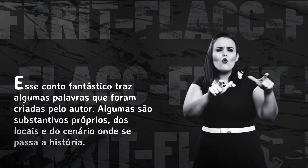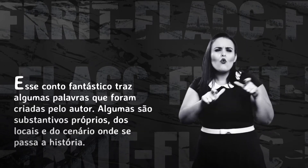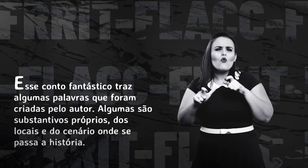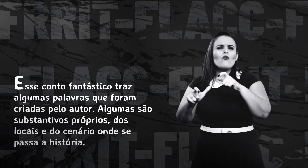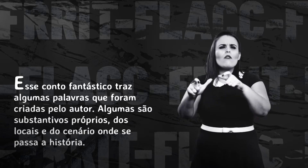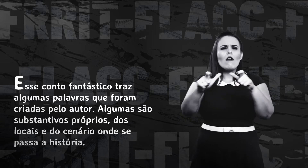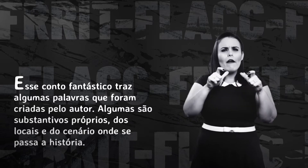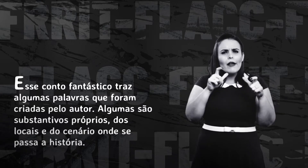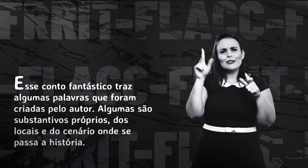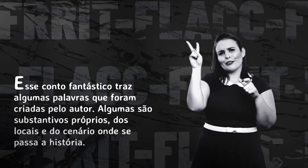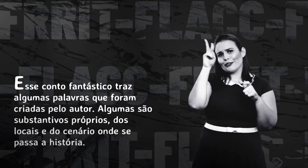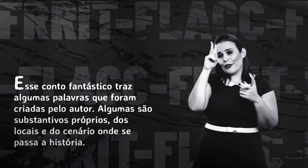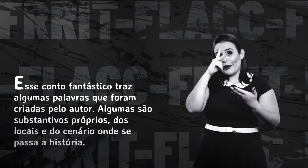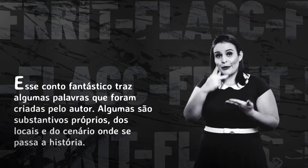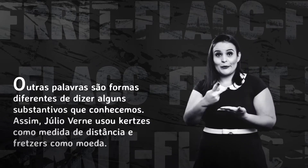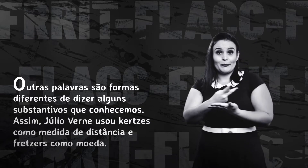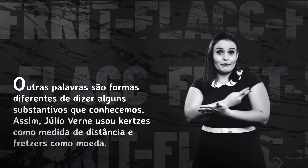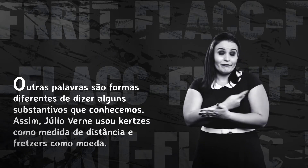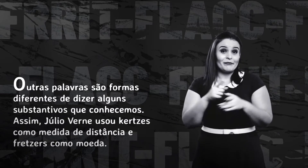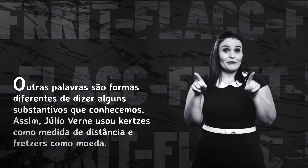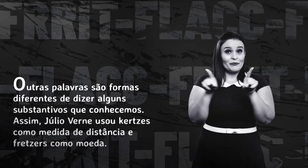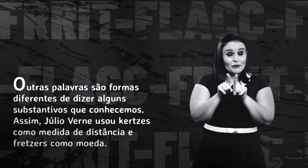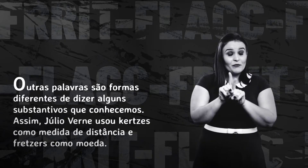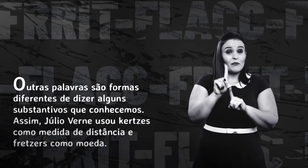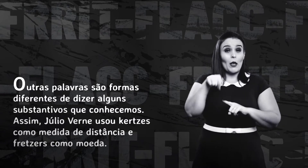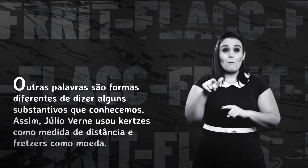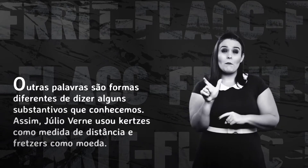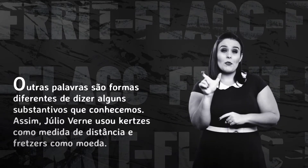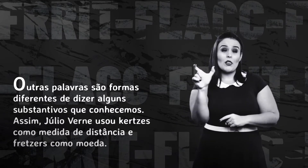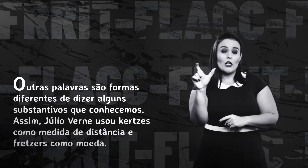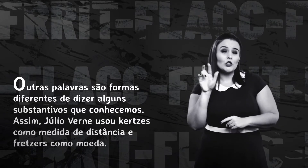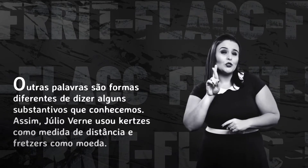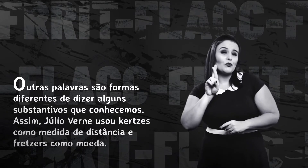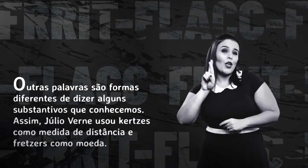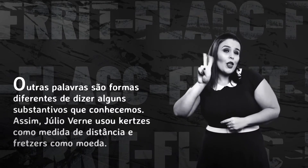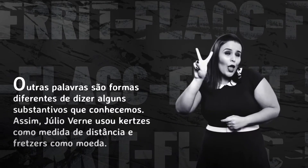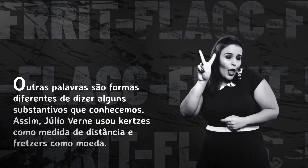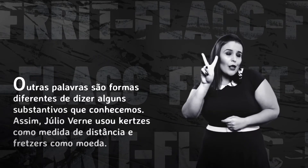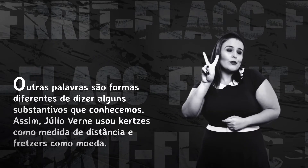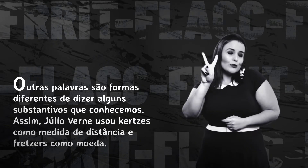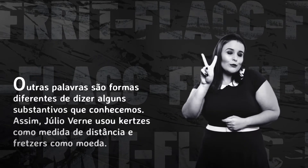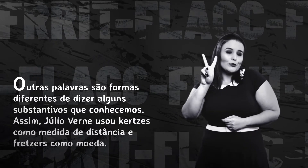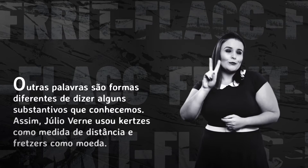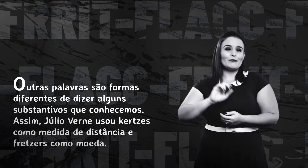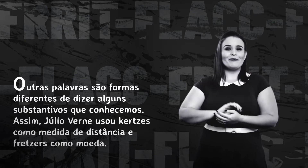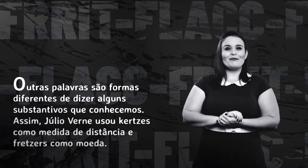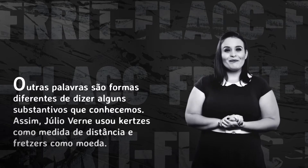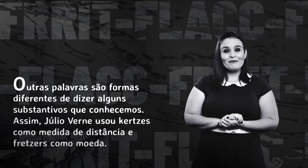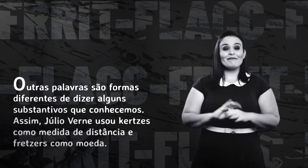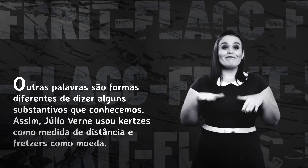história. Outras palavras são formas diferentes de dizer alguns substantivos que